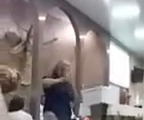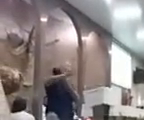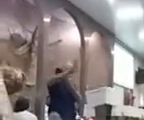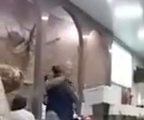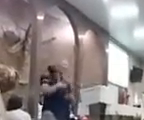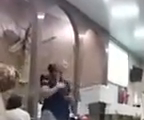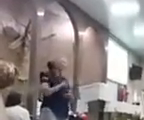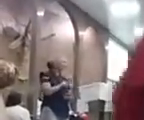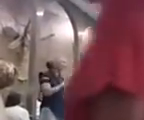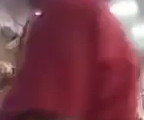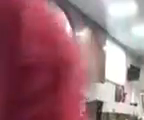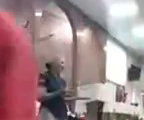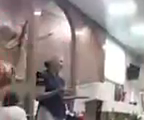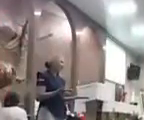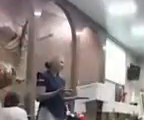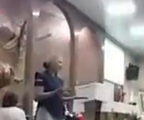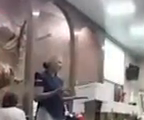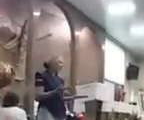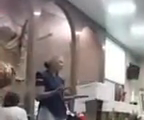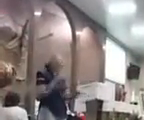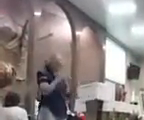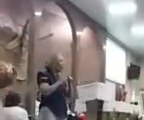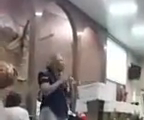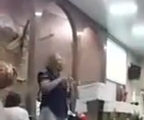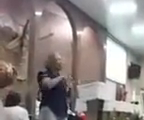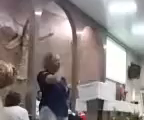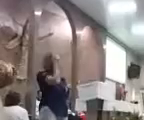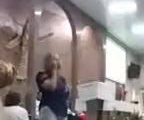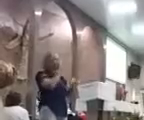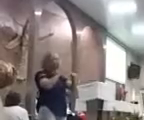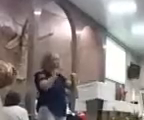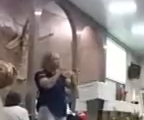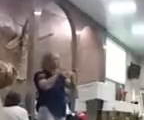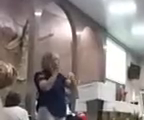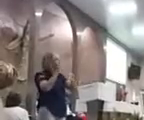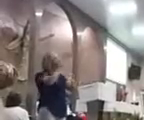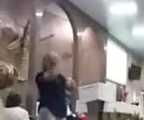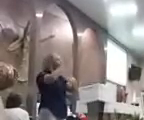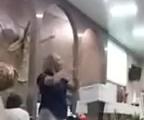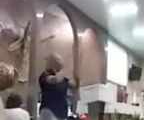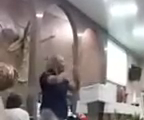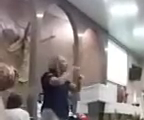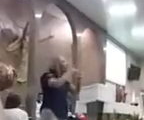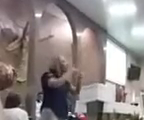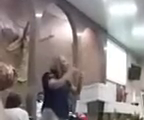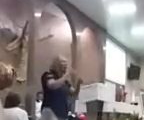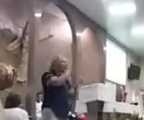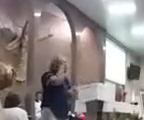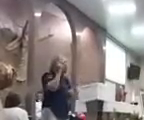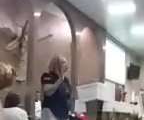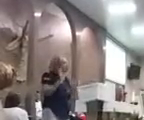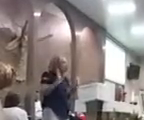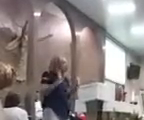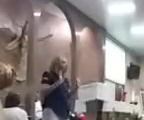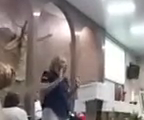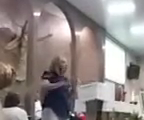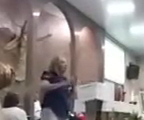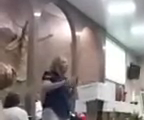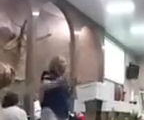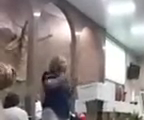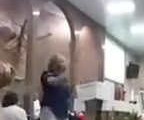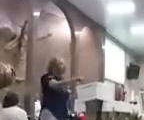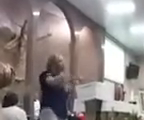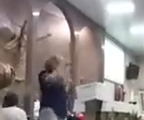contrário, muitos são os chamados e poucos são os escolhidos. Este padre aqui tem